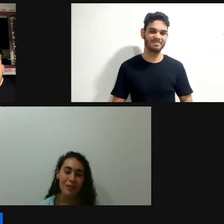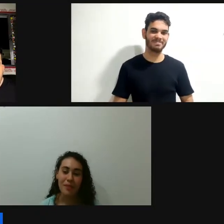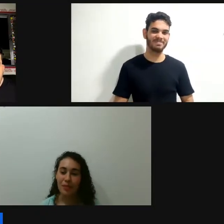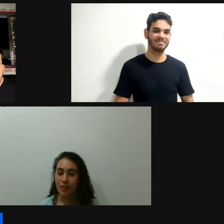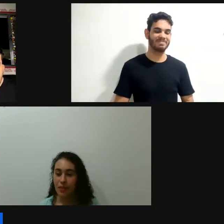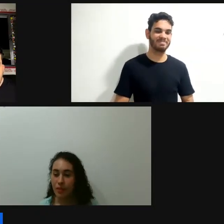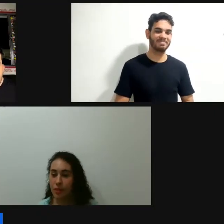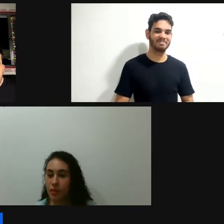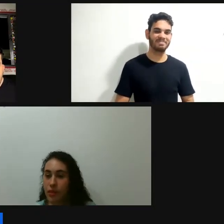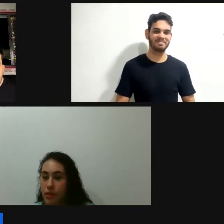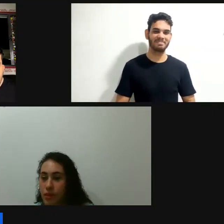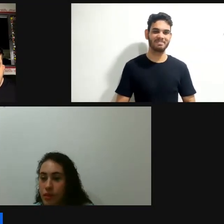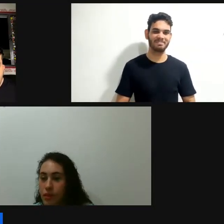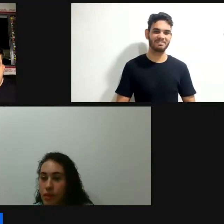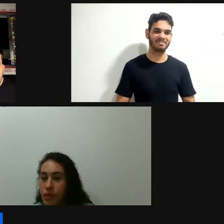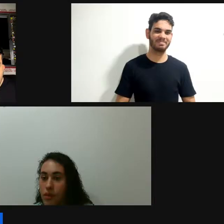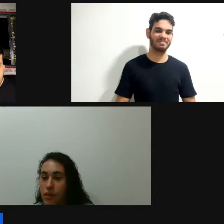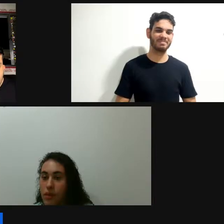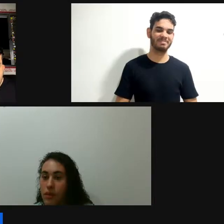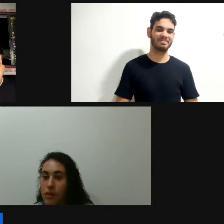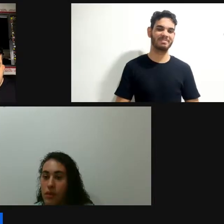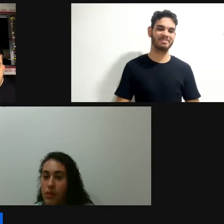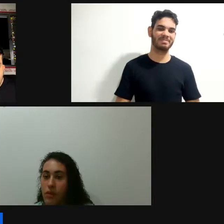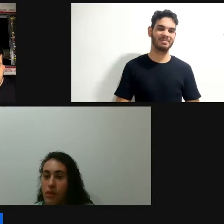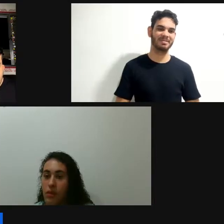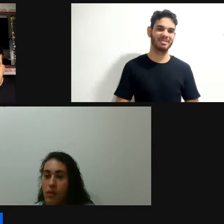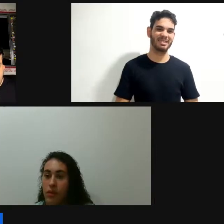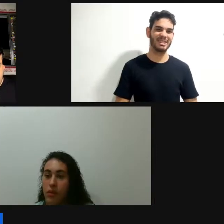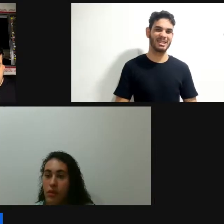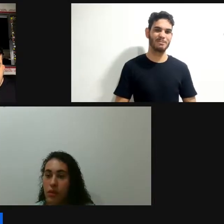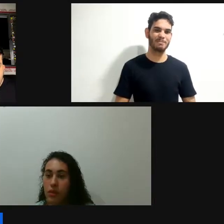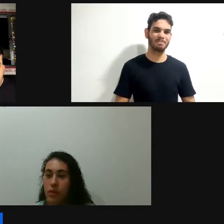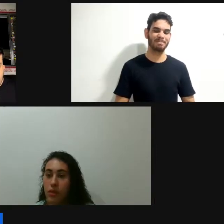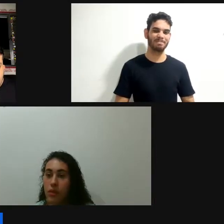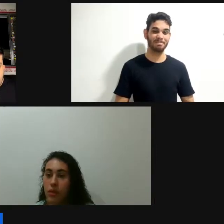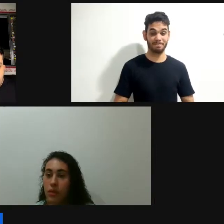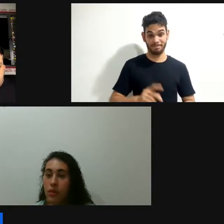anime. tô mandando aqui seu Pix aqui, só um segundo.